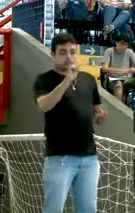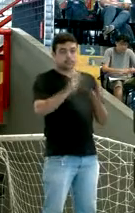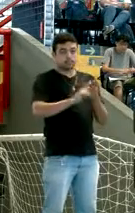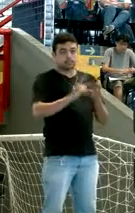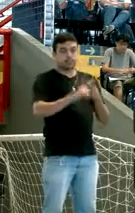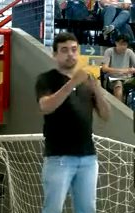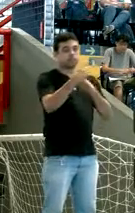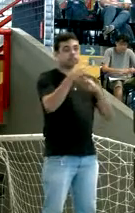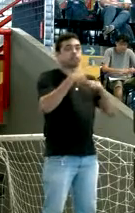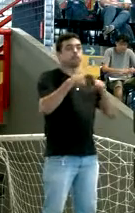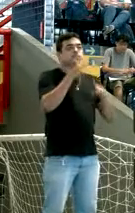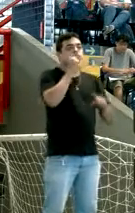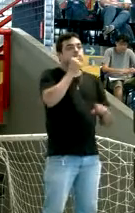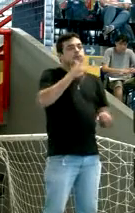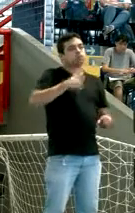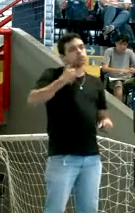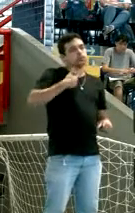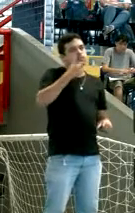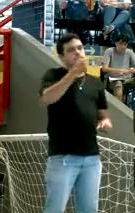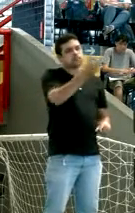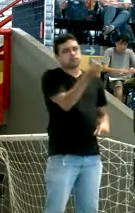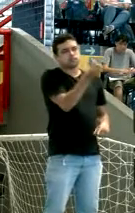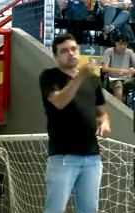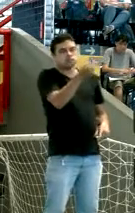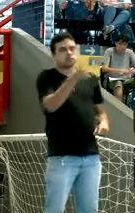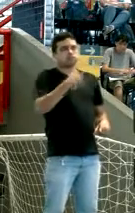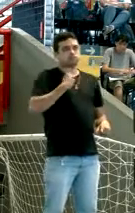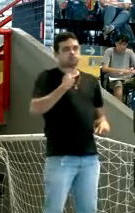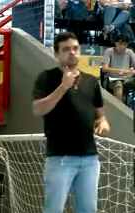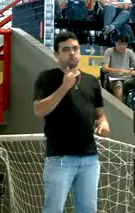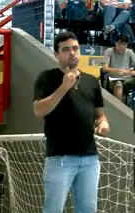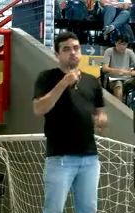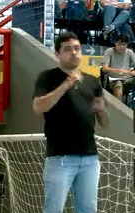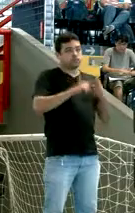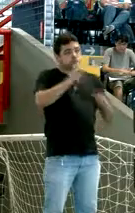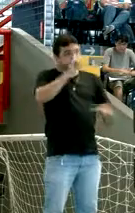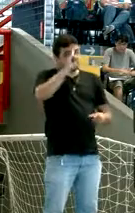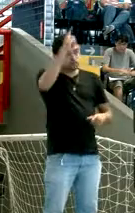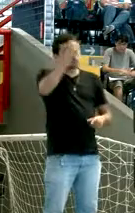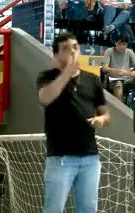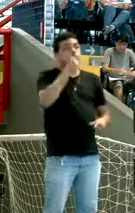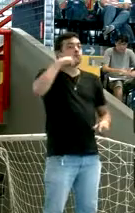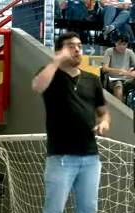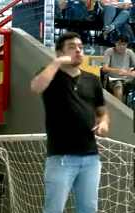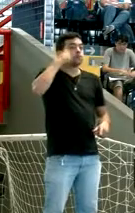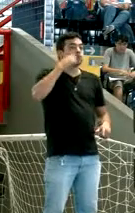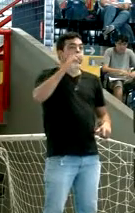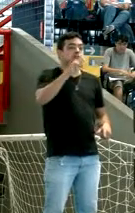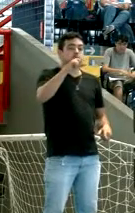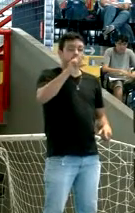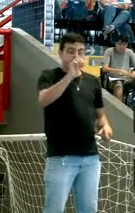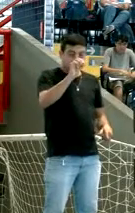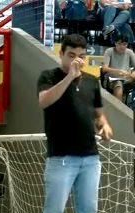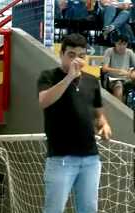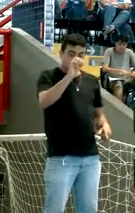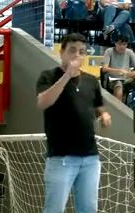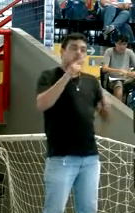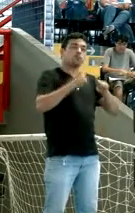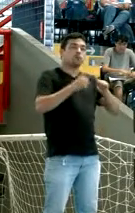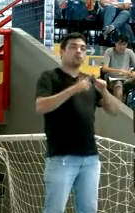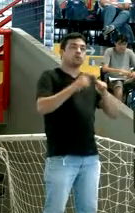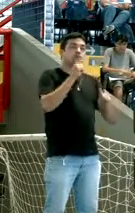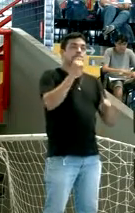Mafalda é uma garotinha de mais ou menos 6, 7 anos de idade. É uma criação do argentino Kino. Mafalda,